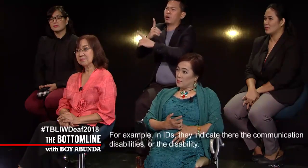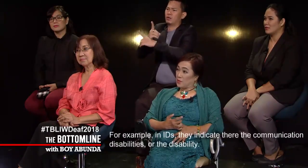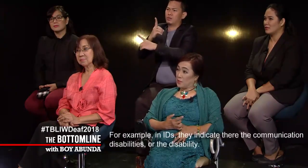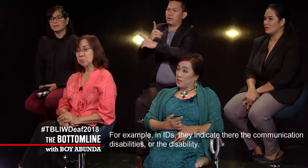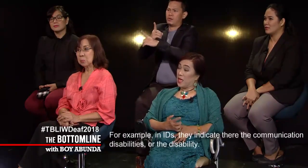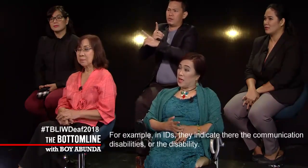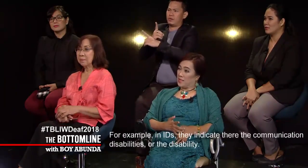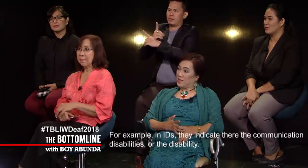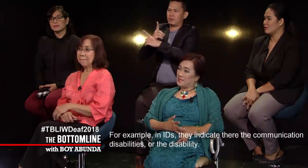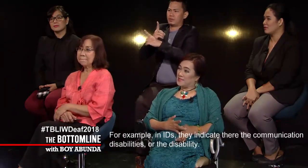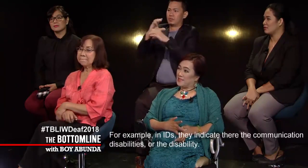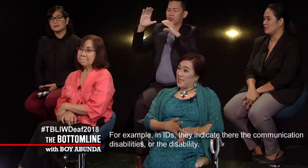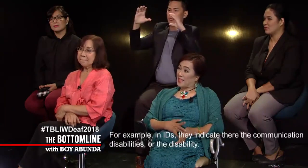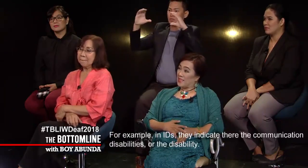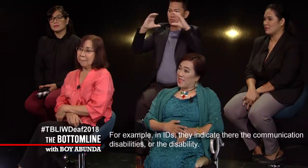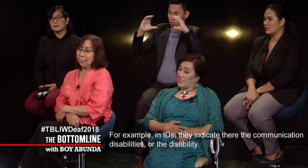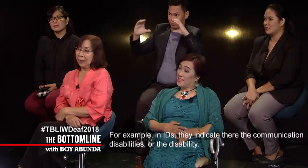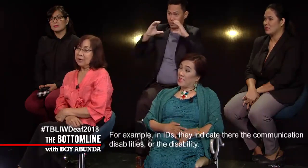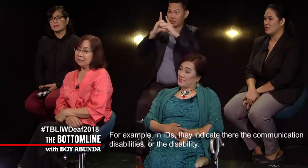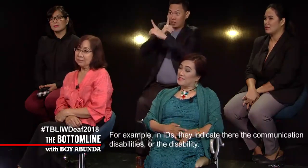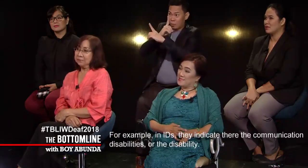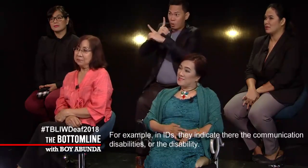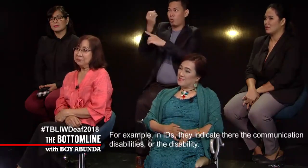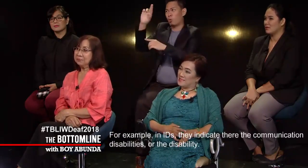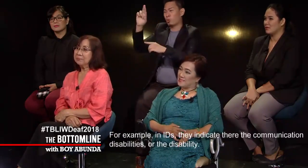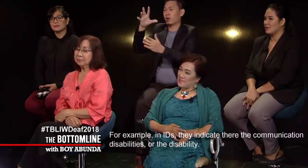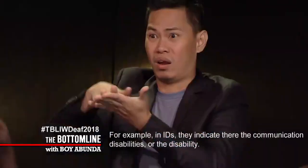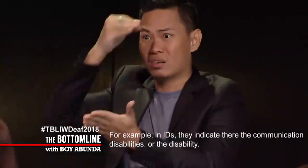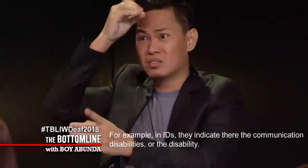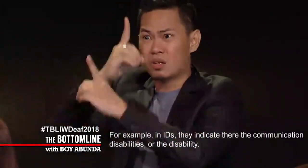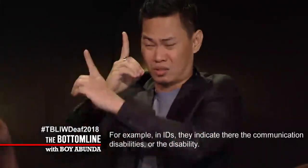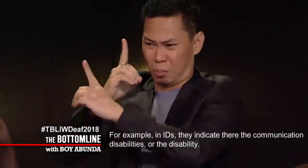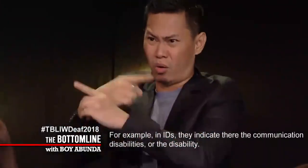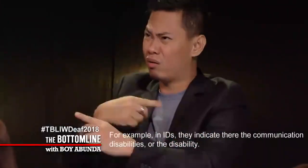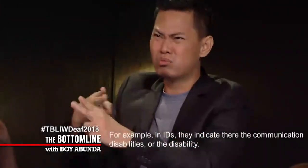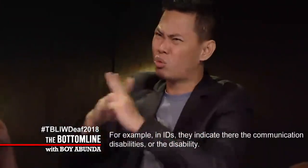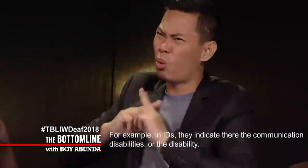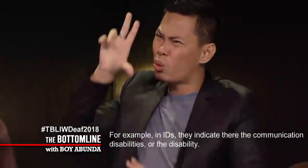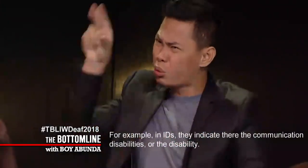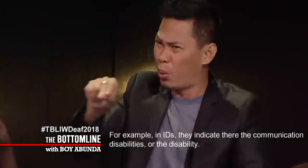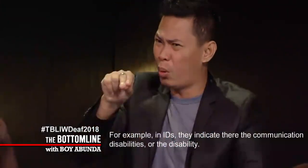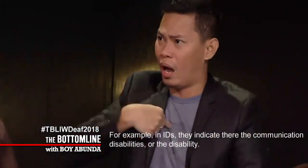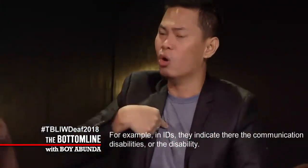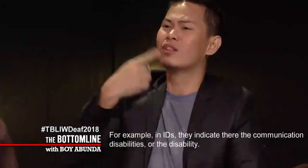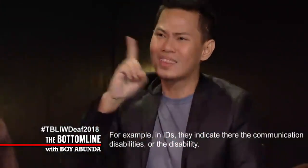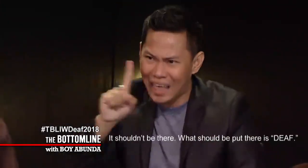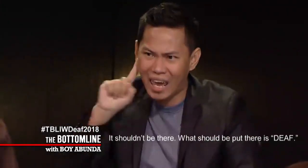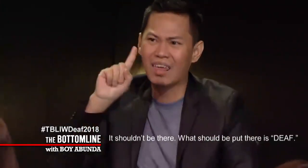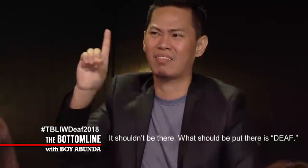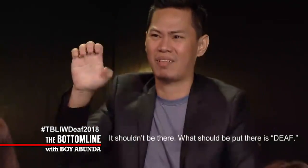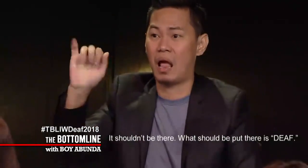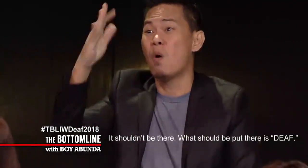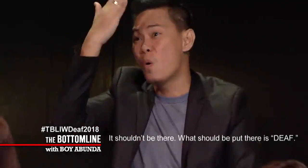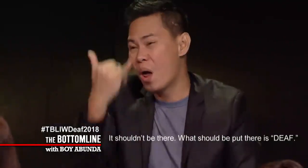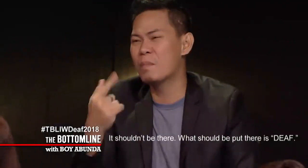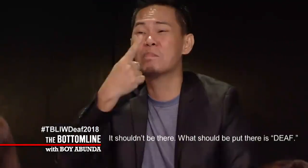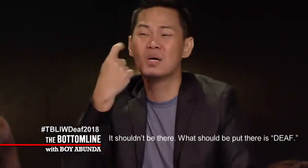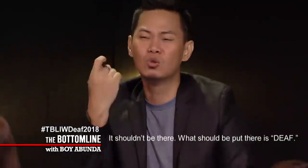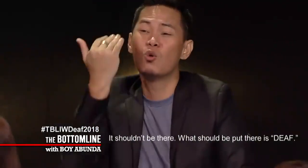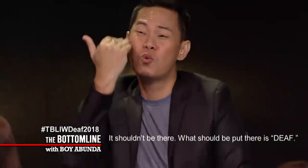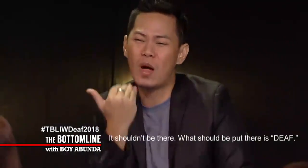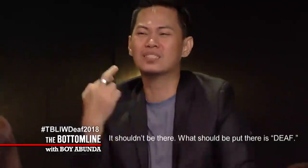halimbawa, doon sa mga nilalagay sa mga IDs na communication disability o disability, hindi dapat yun nilalagay